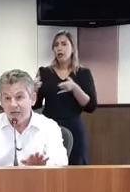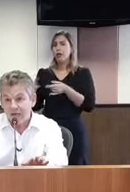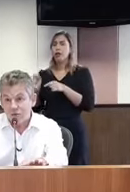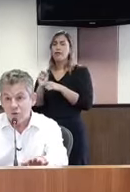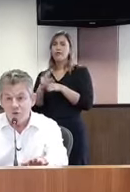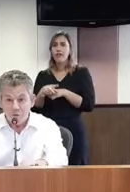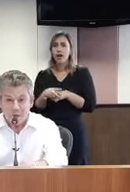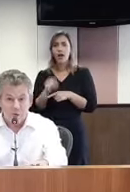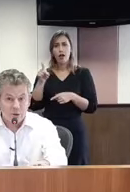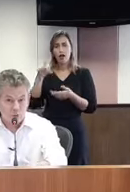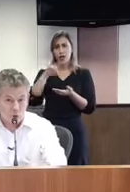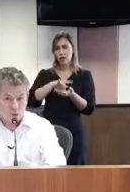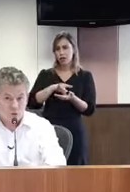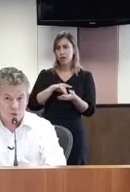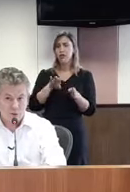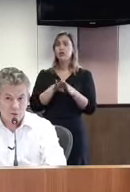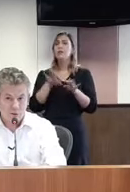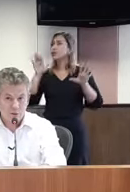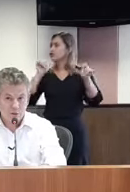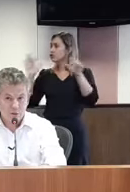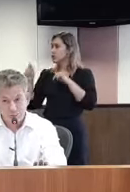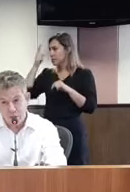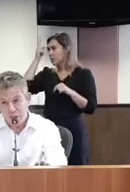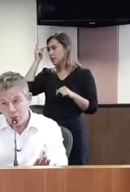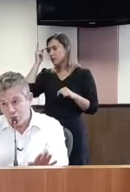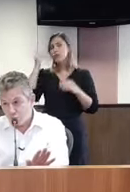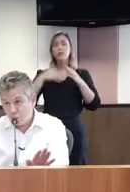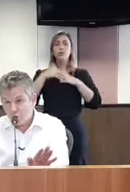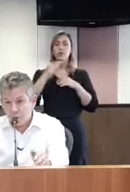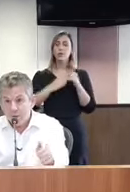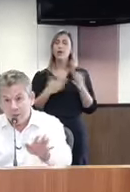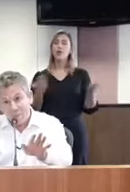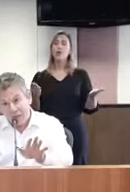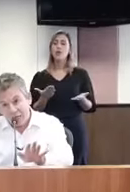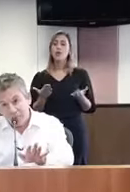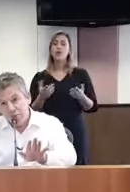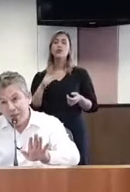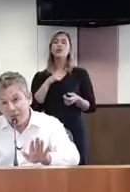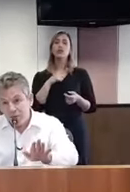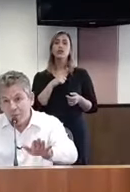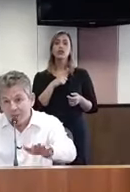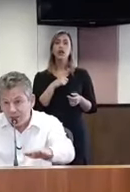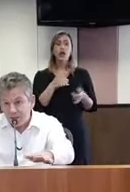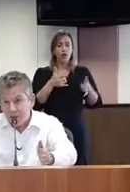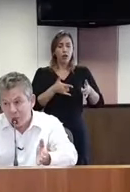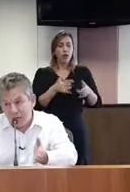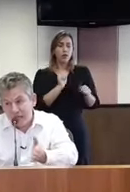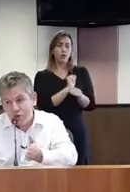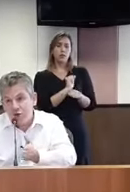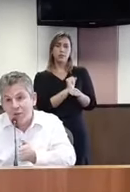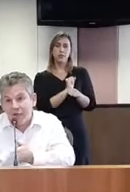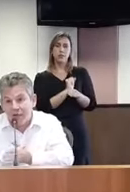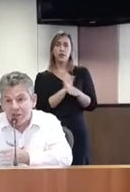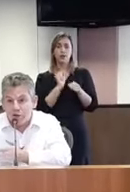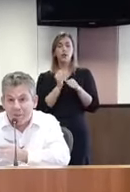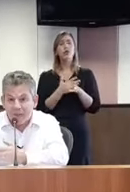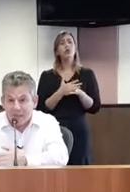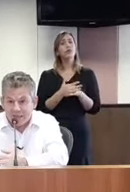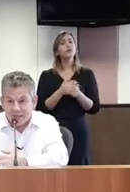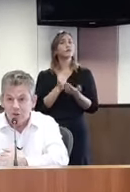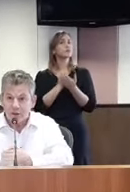9 casos confirmados em Mato Grosso. Nós temos leitos hoje até parados, esperando para atender. Temos alas de hospitais